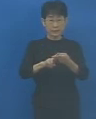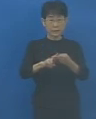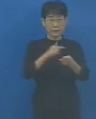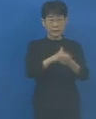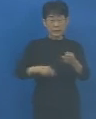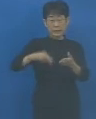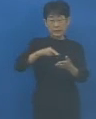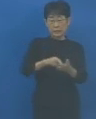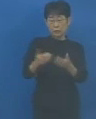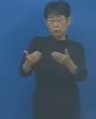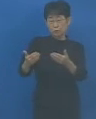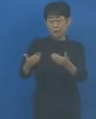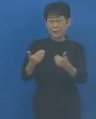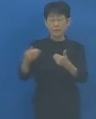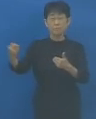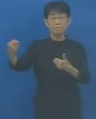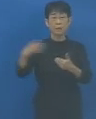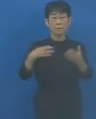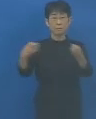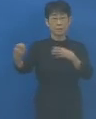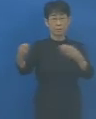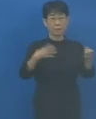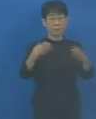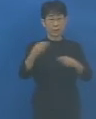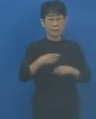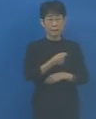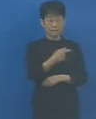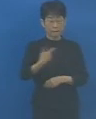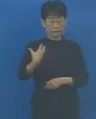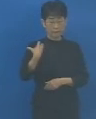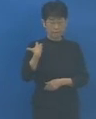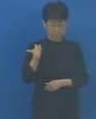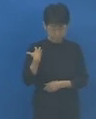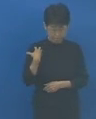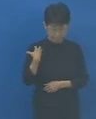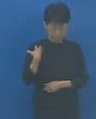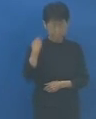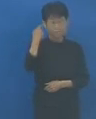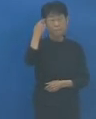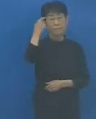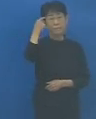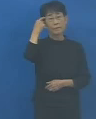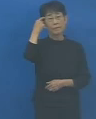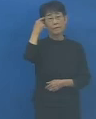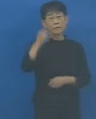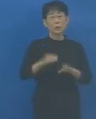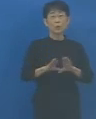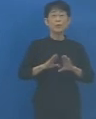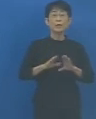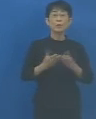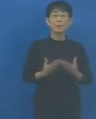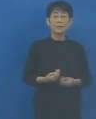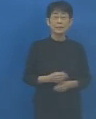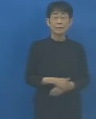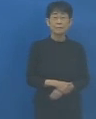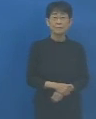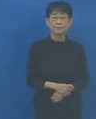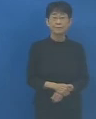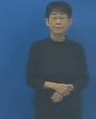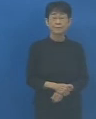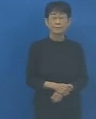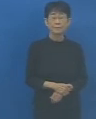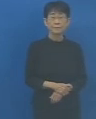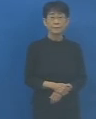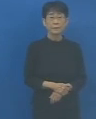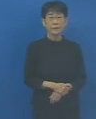ていただいていることの意義は非常に重たいものがあると私は受け止めさせていただきました。